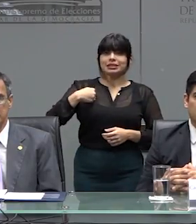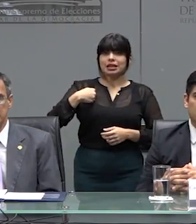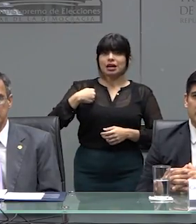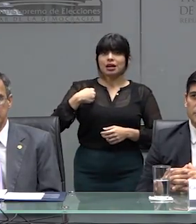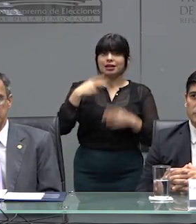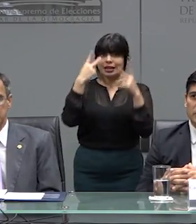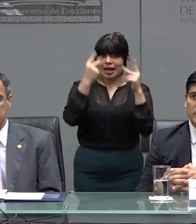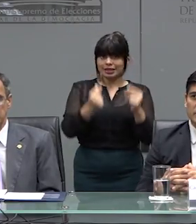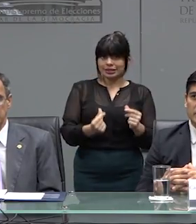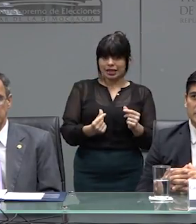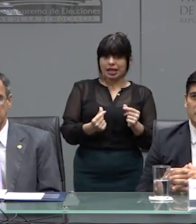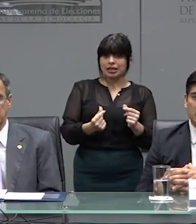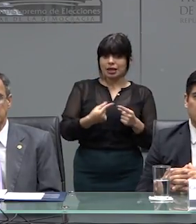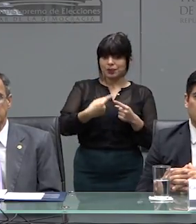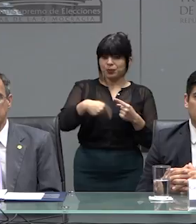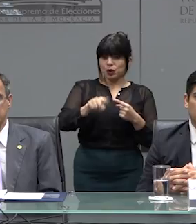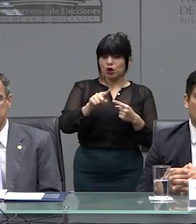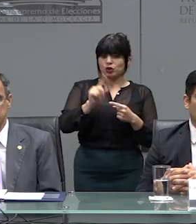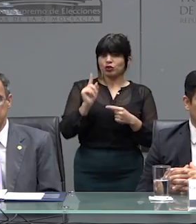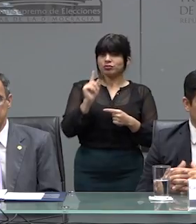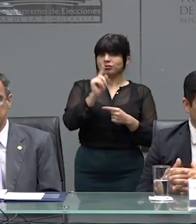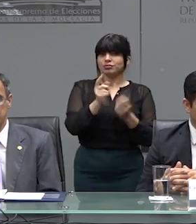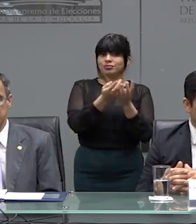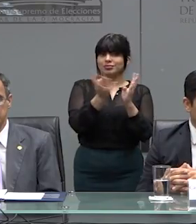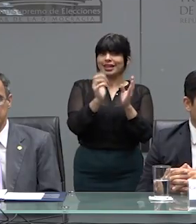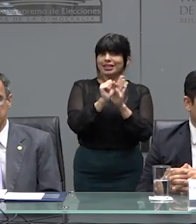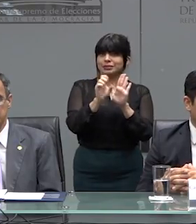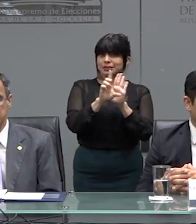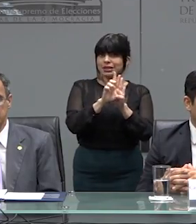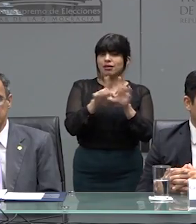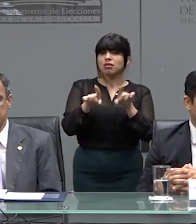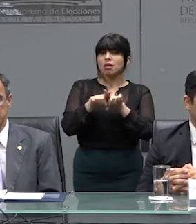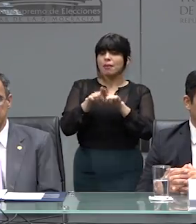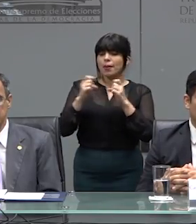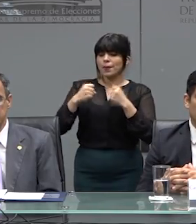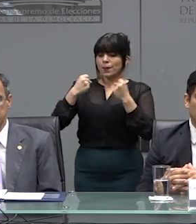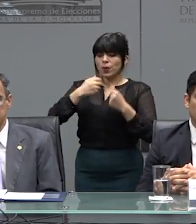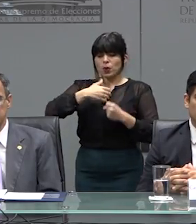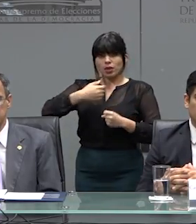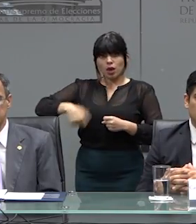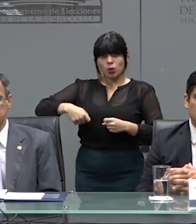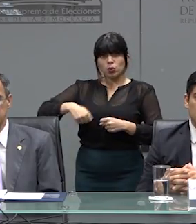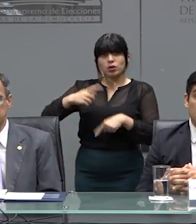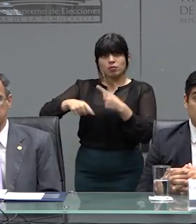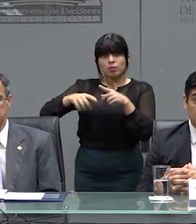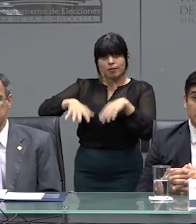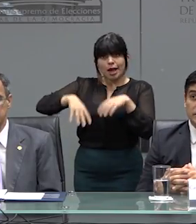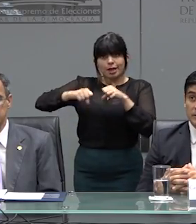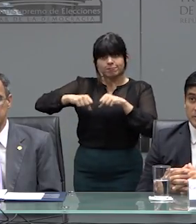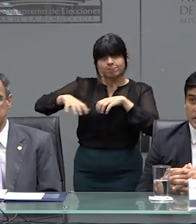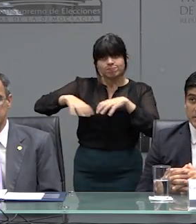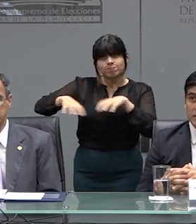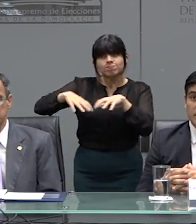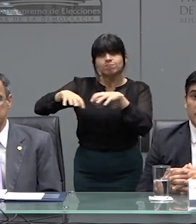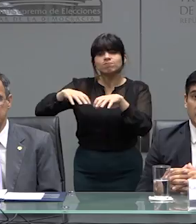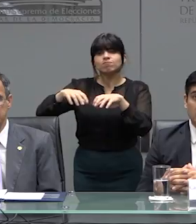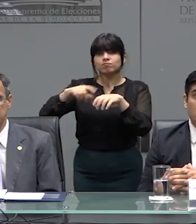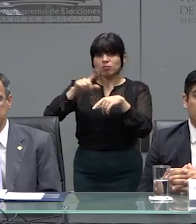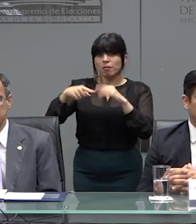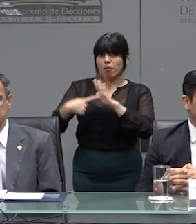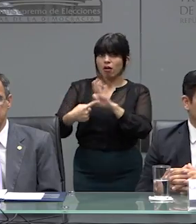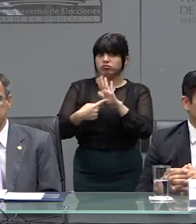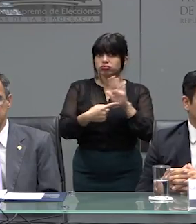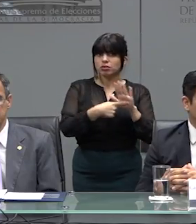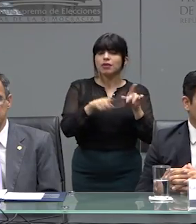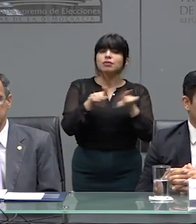de Hacienda prontamente en la Asamblea Legislativa como en las acciones que tomará el Poder Ejecutivo prontamente y también en